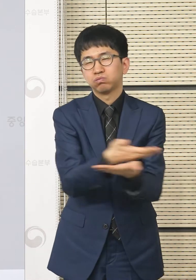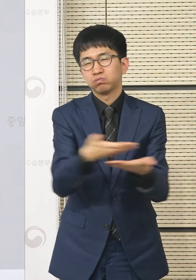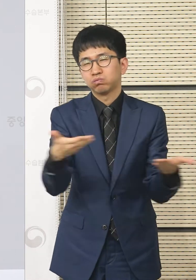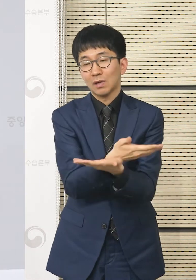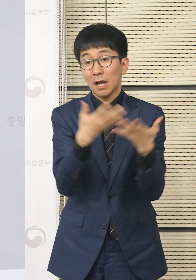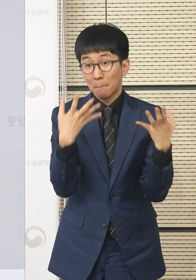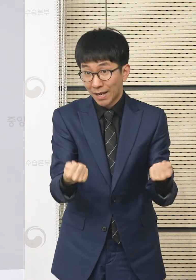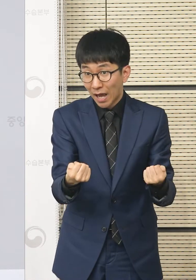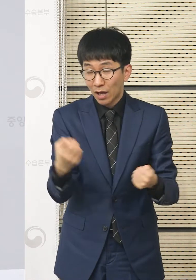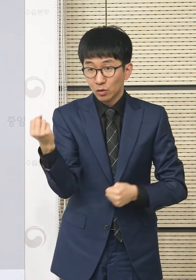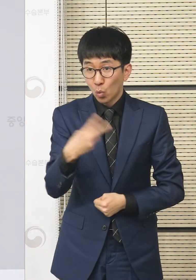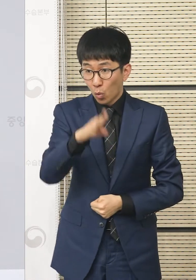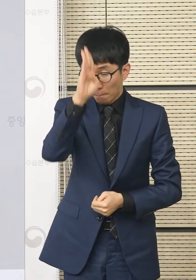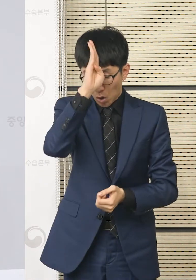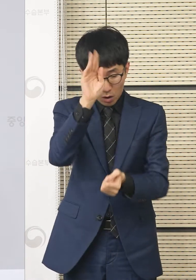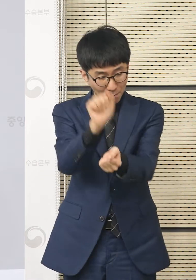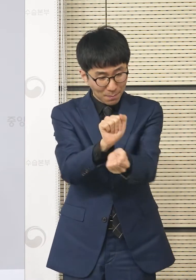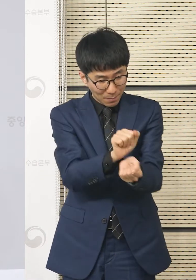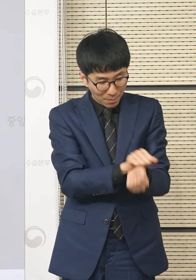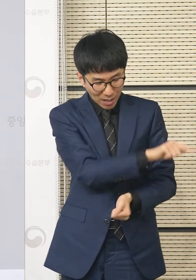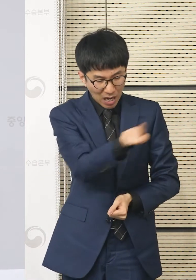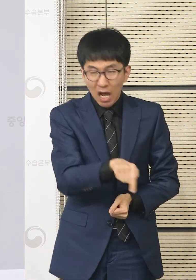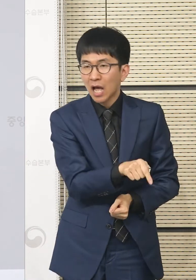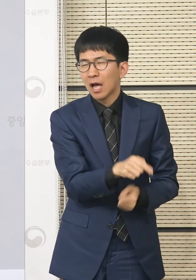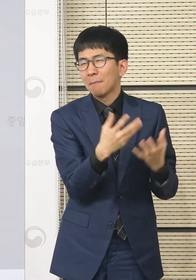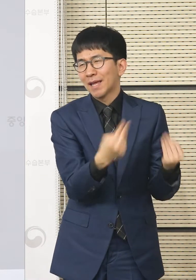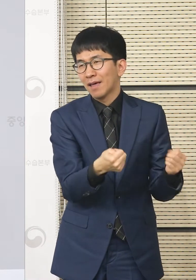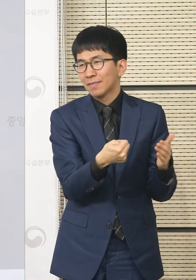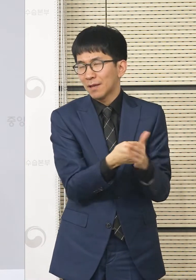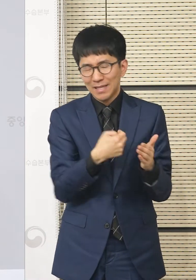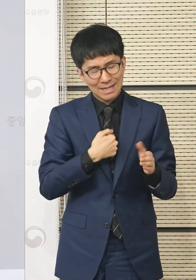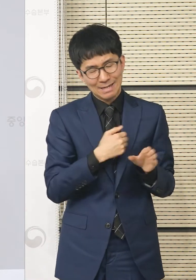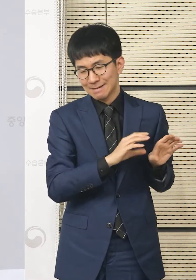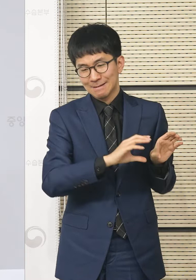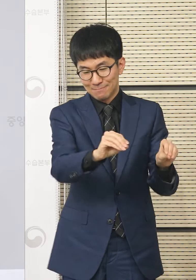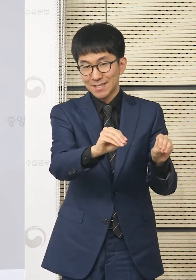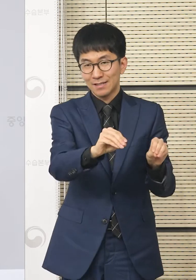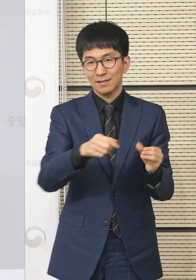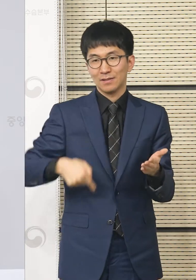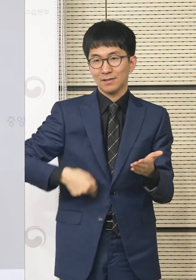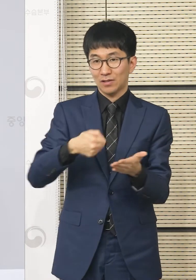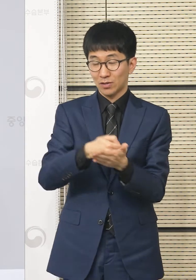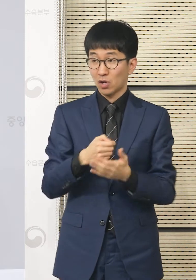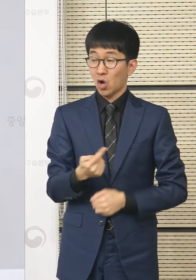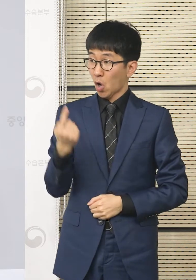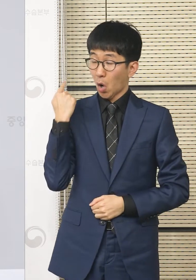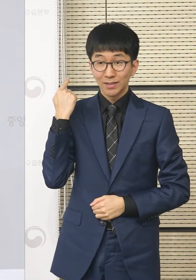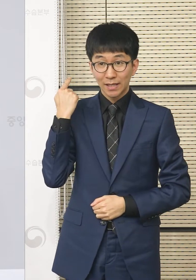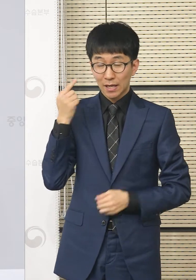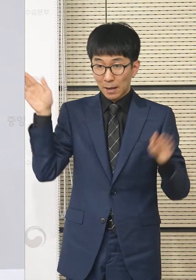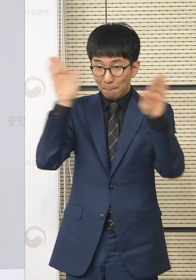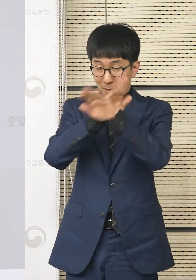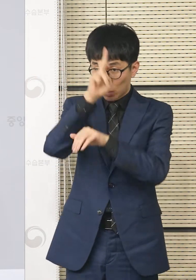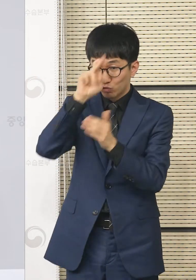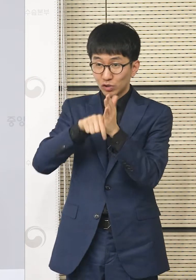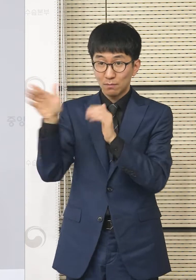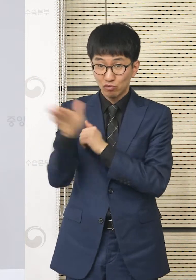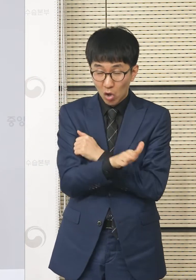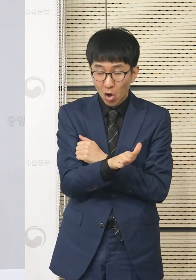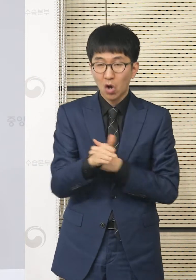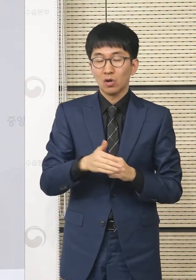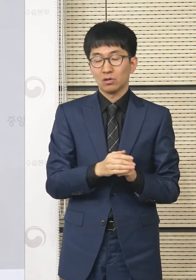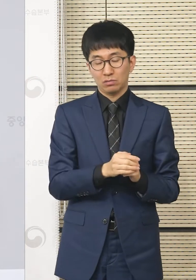최근 환자 발생률이 높아 이를 포함하게 되었습니다. 어제 0시부터 24시까지